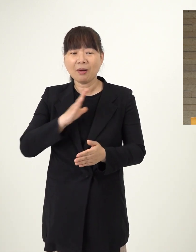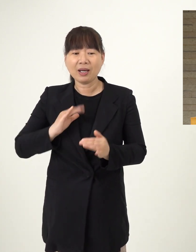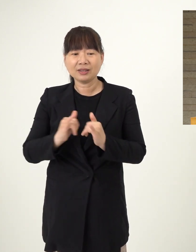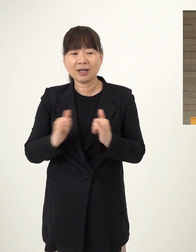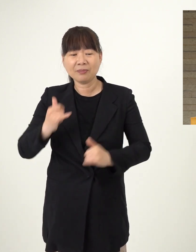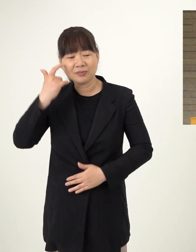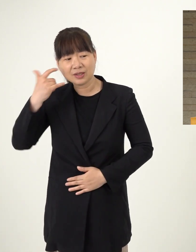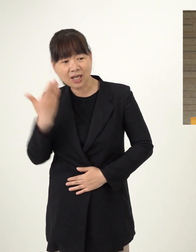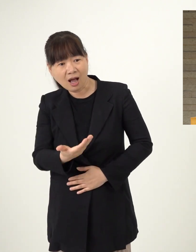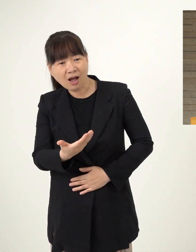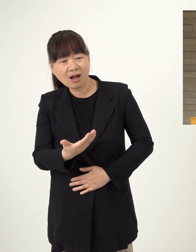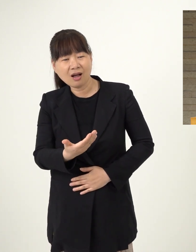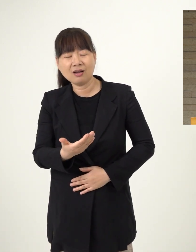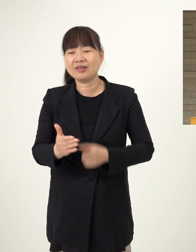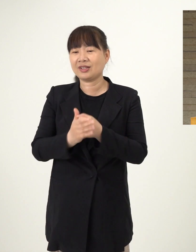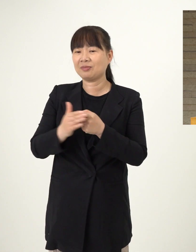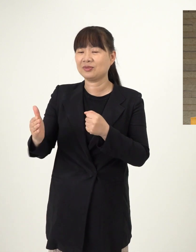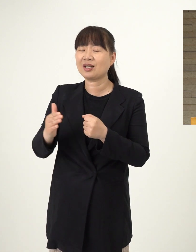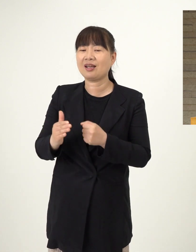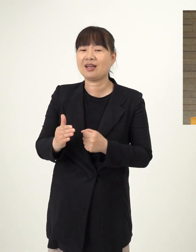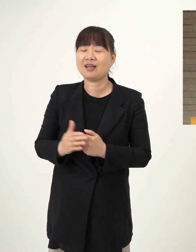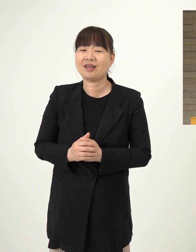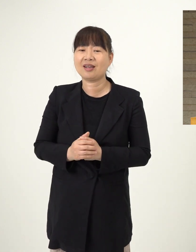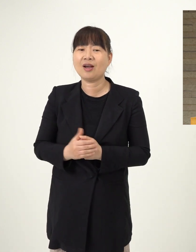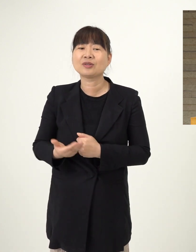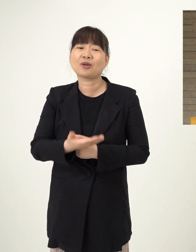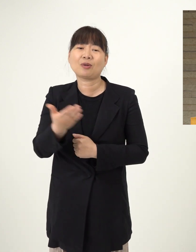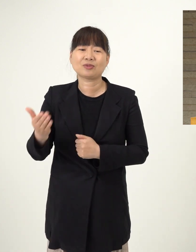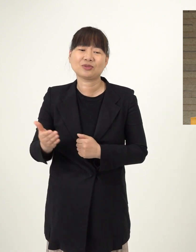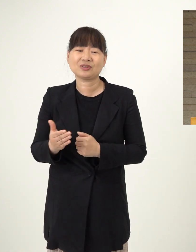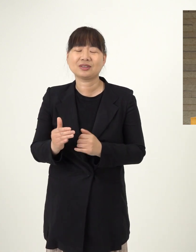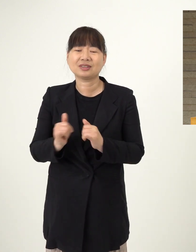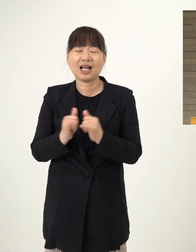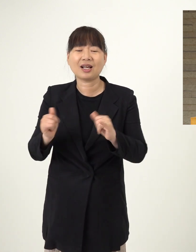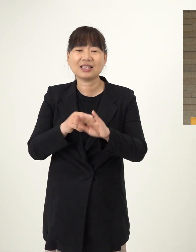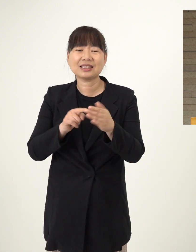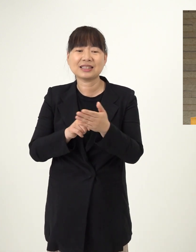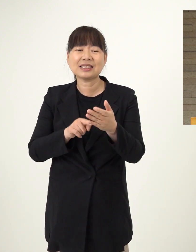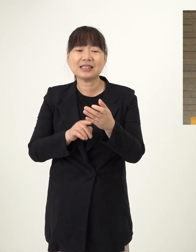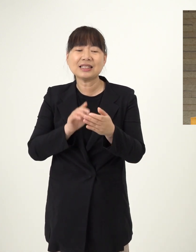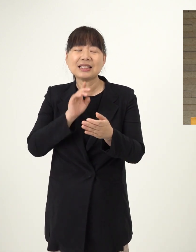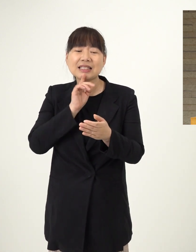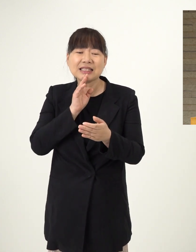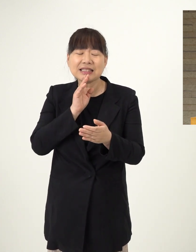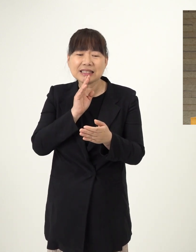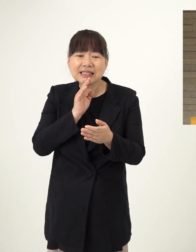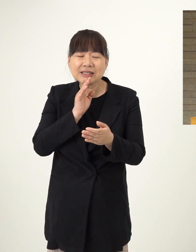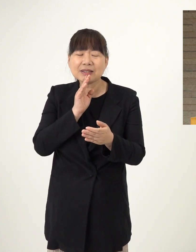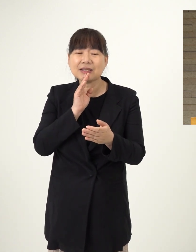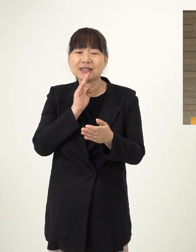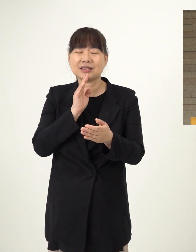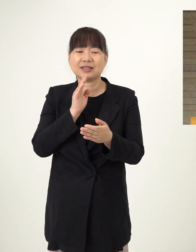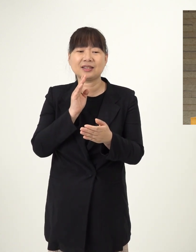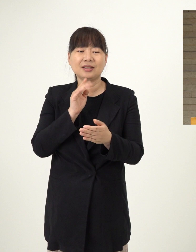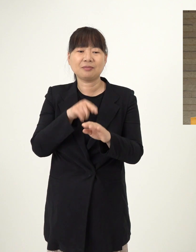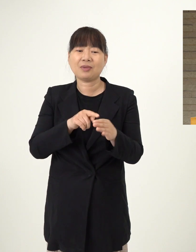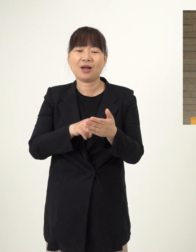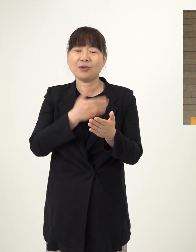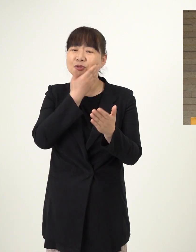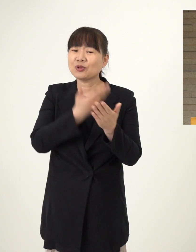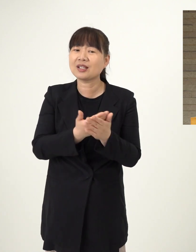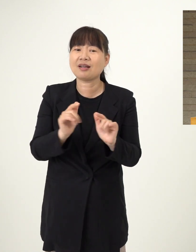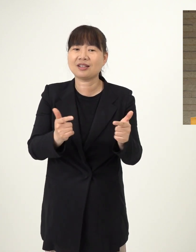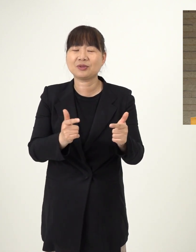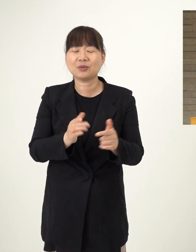사람의 진심이라는 것이 맹랑한 겁니다. 진심이 중요한 게 아니라